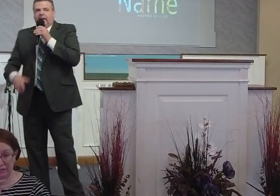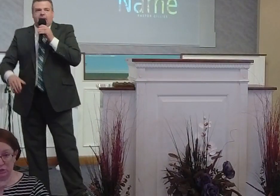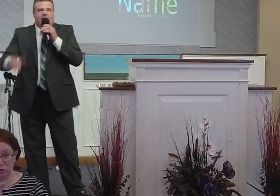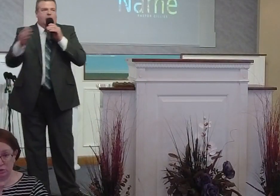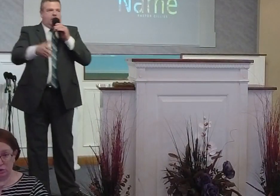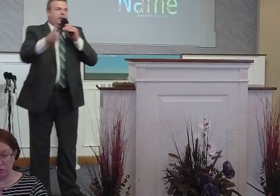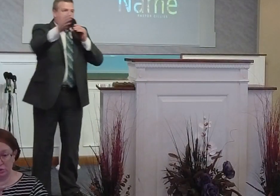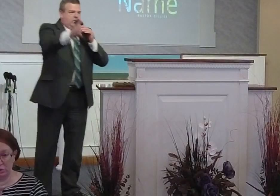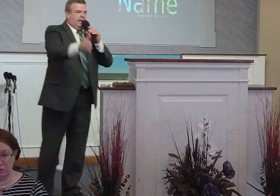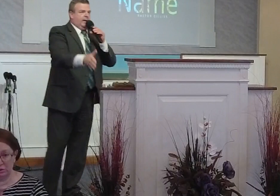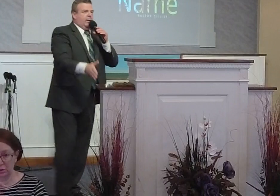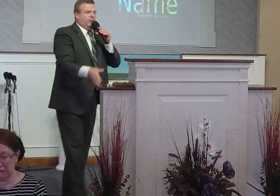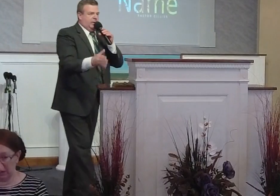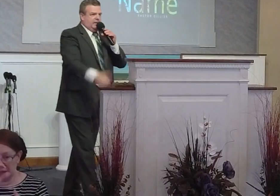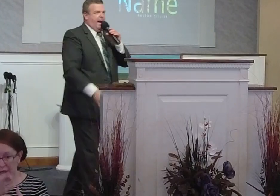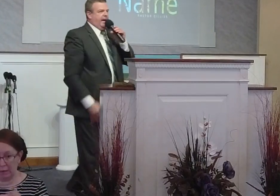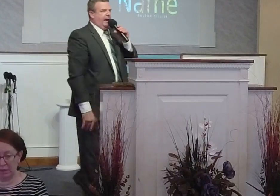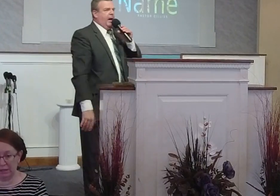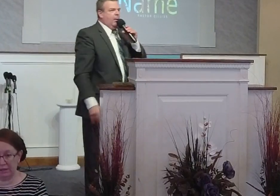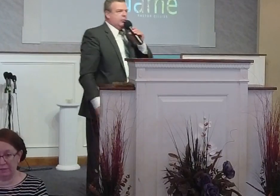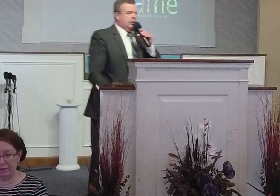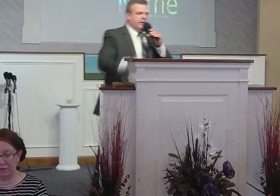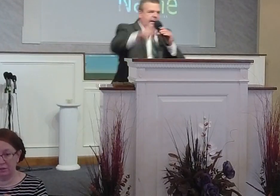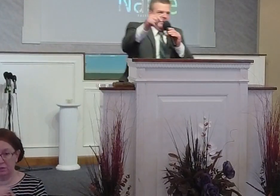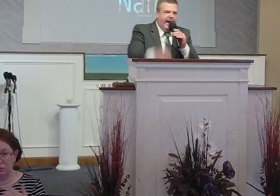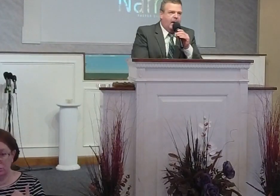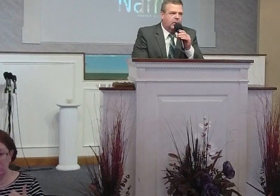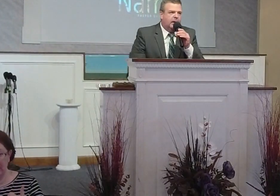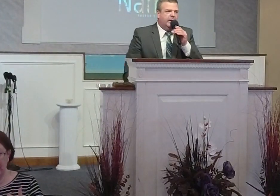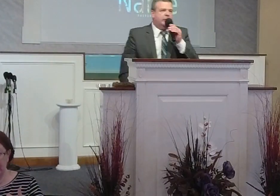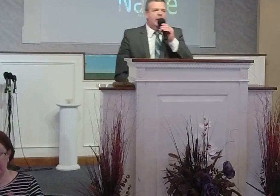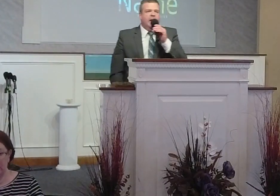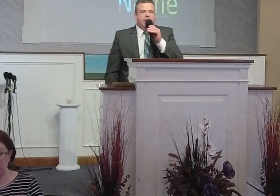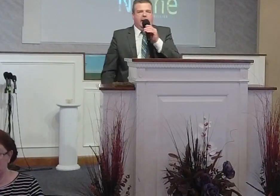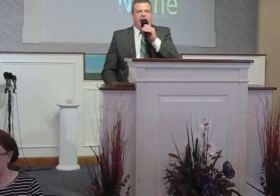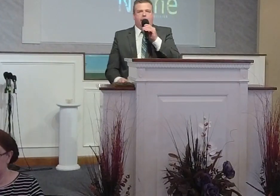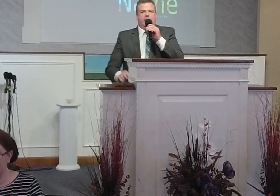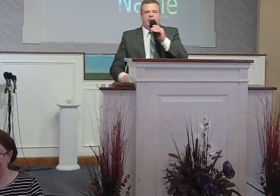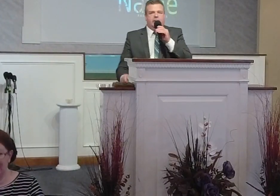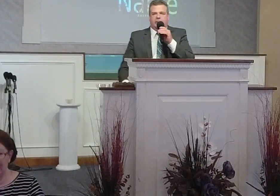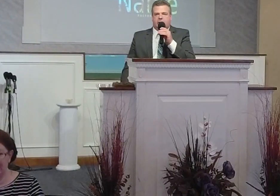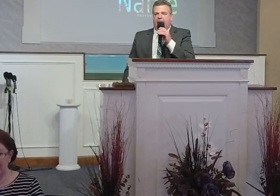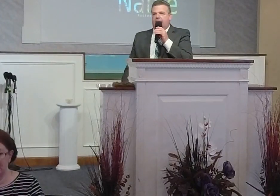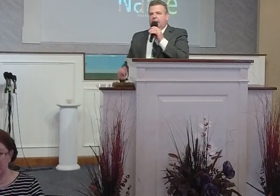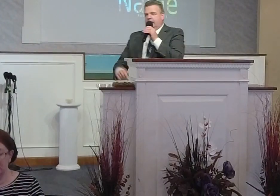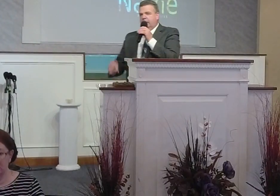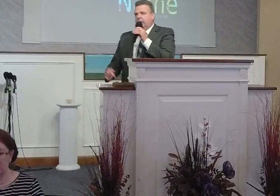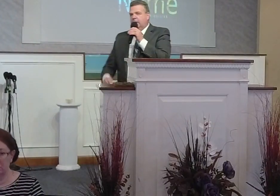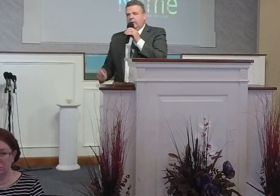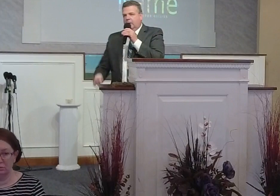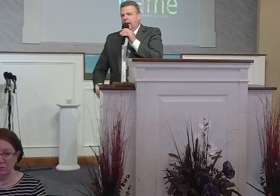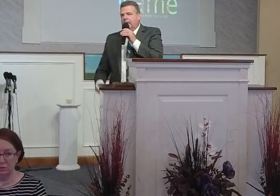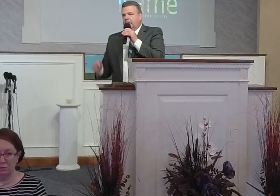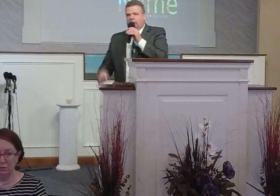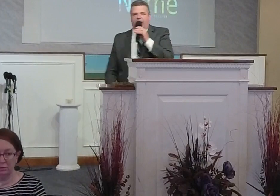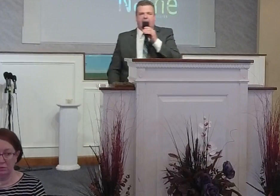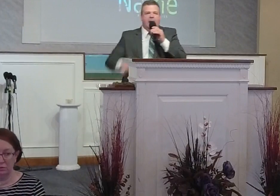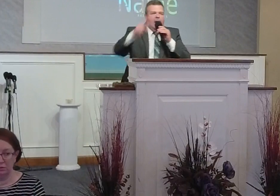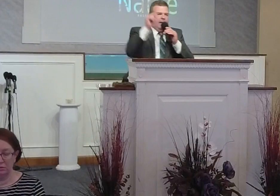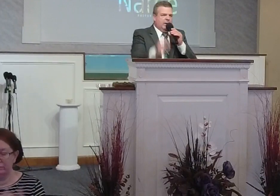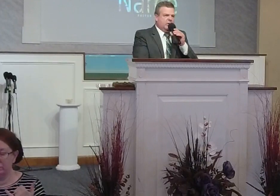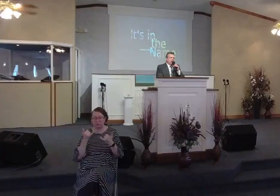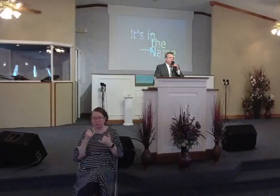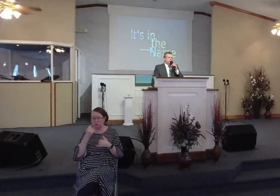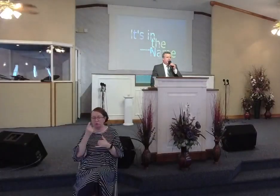Dios, veían a Dios, a los que no lo estaban, echaban de menos por